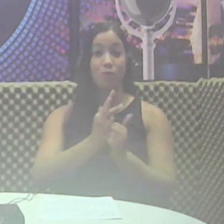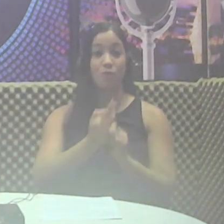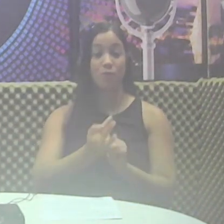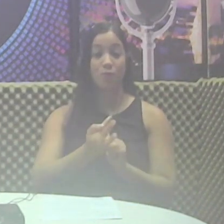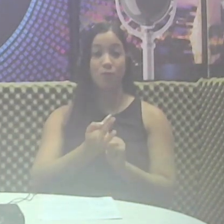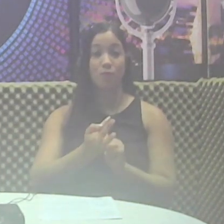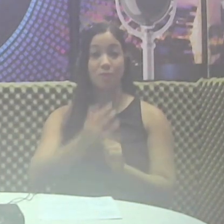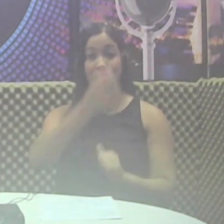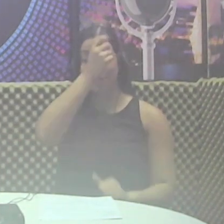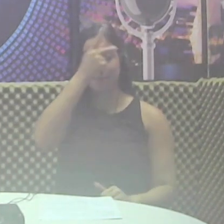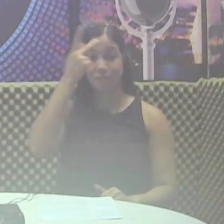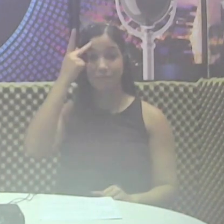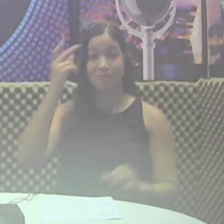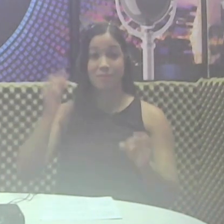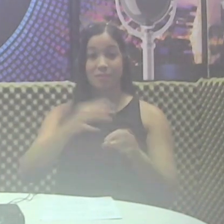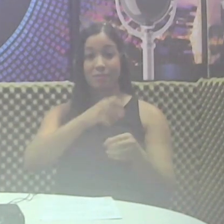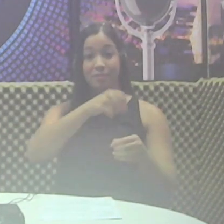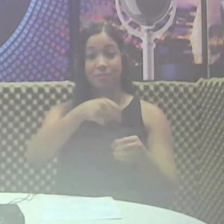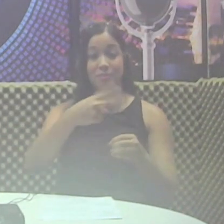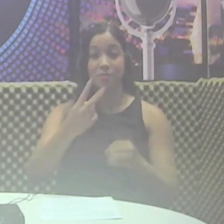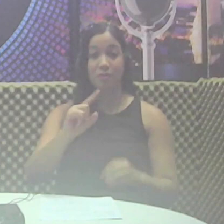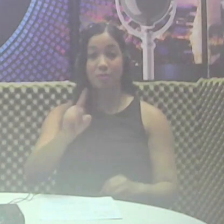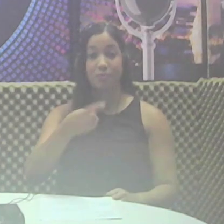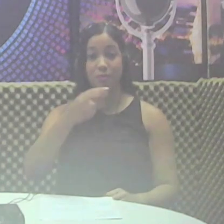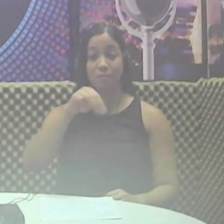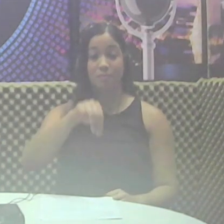a Prefeitura concluiu o plantio de